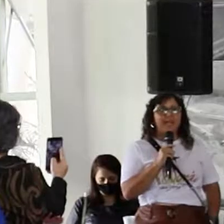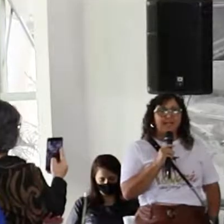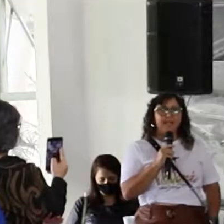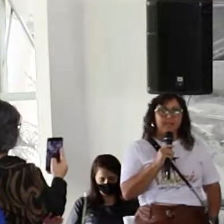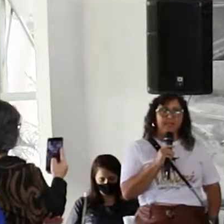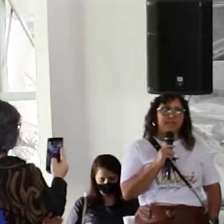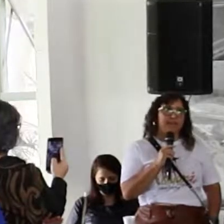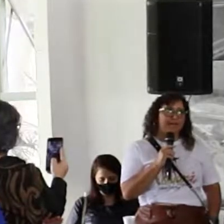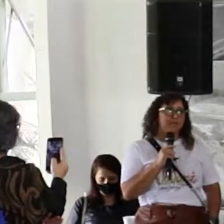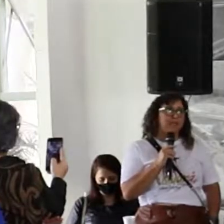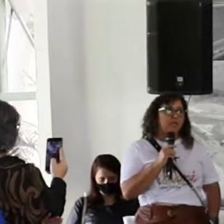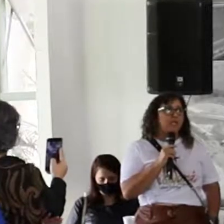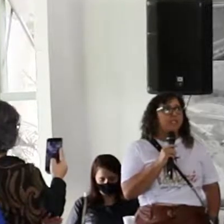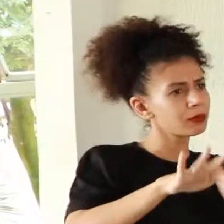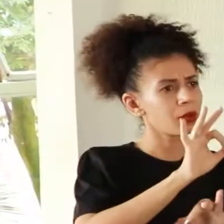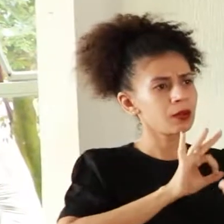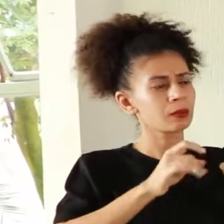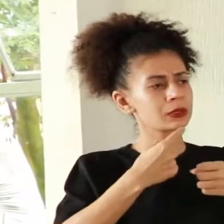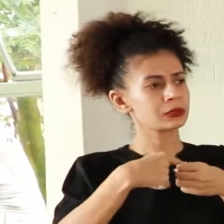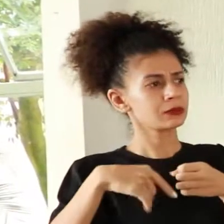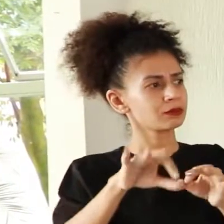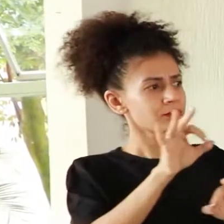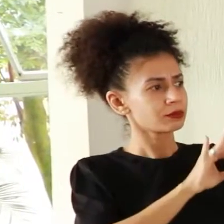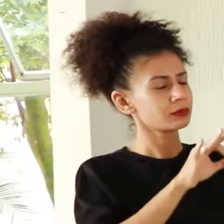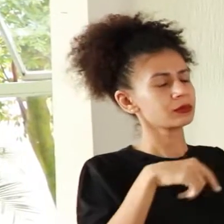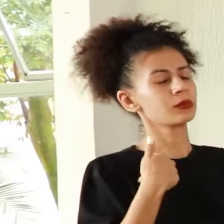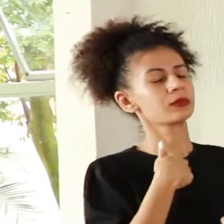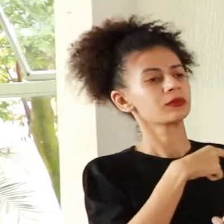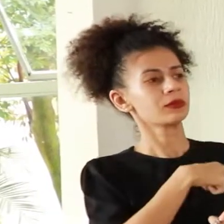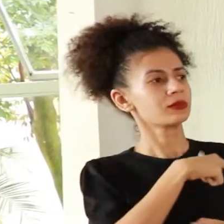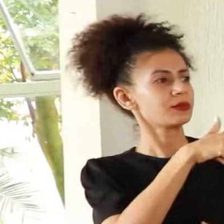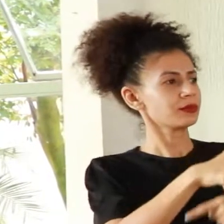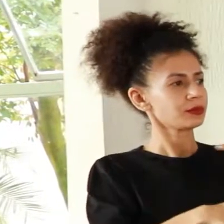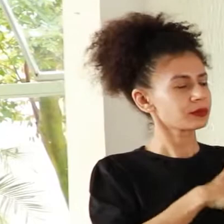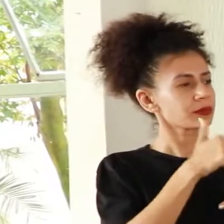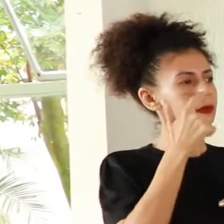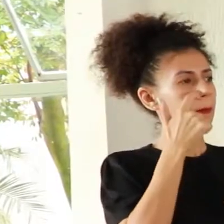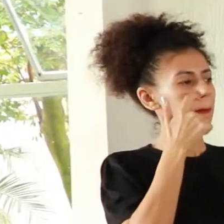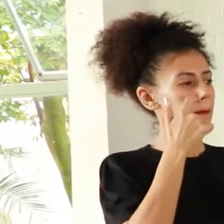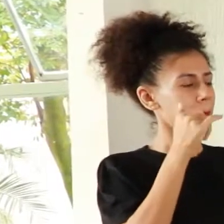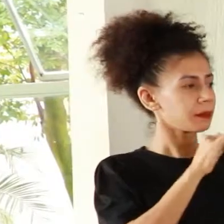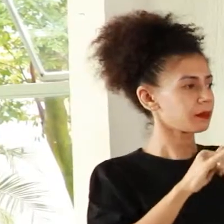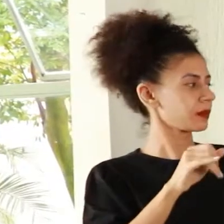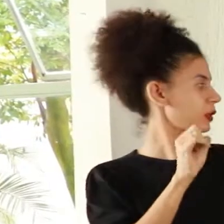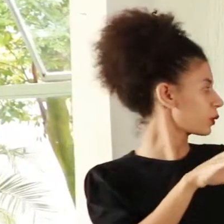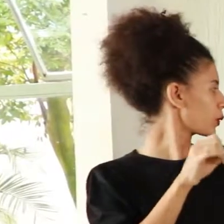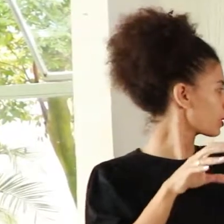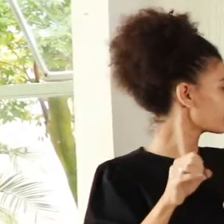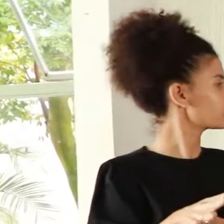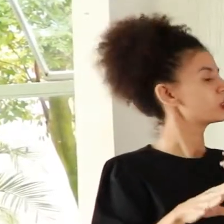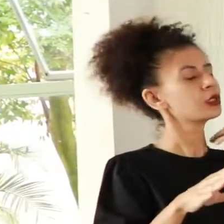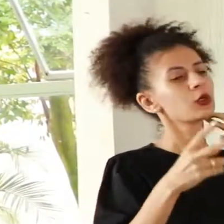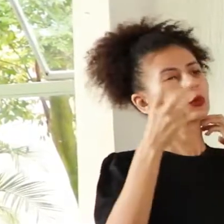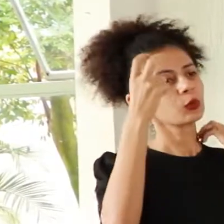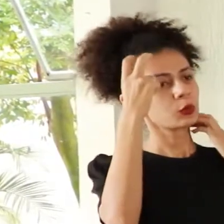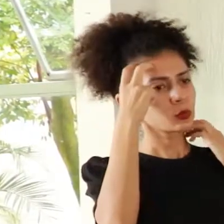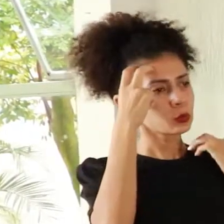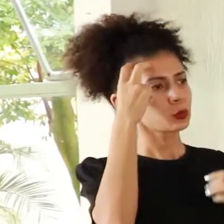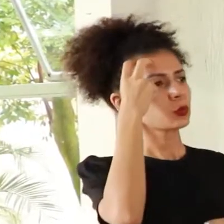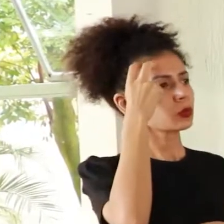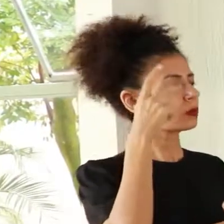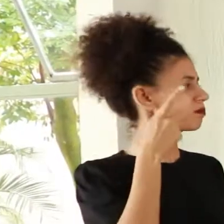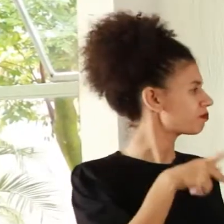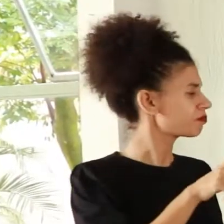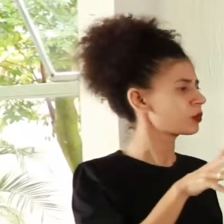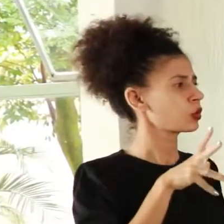literalmente hackeando a cidade a gente tá tendo ações formativas educativas culturais